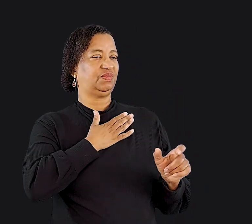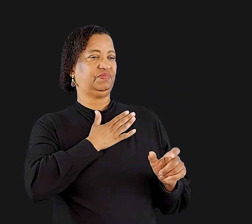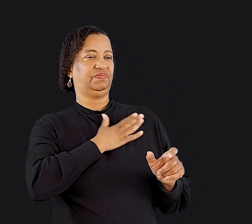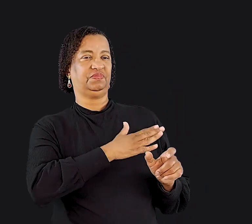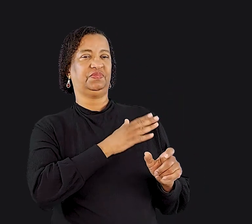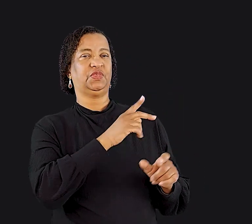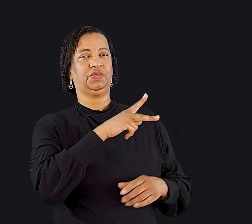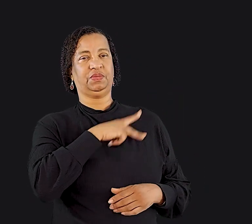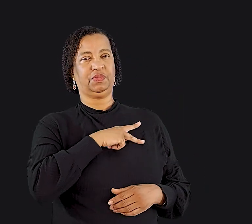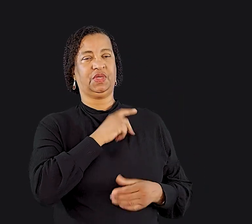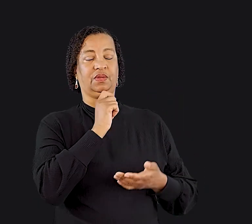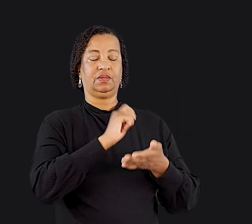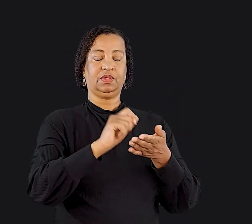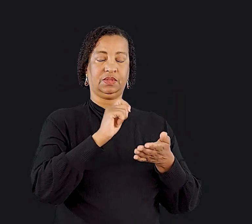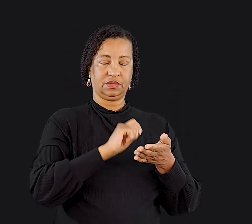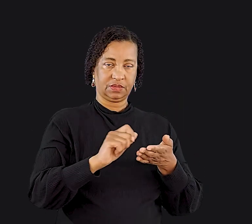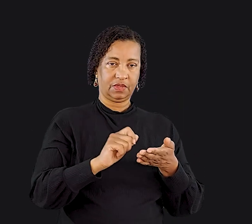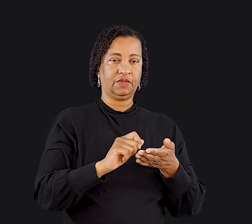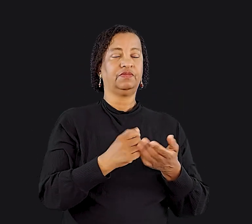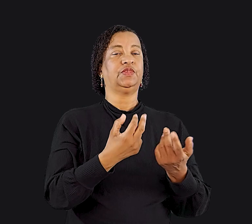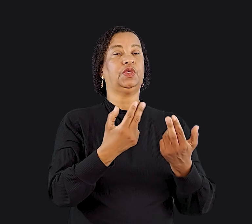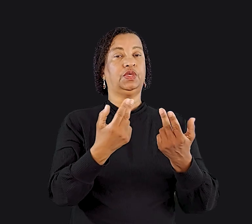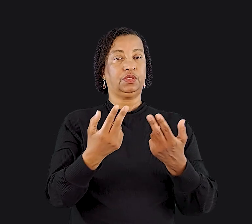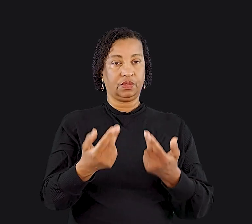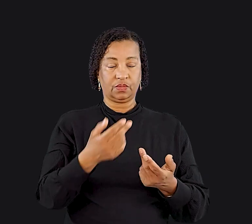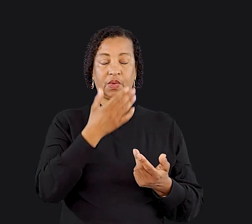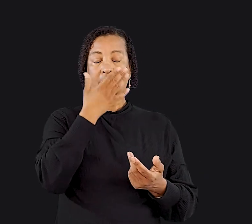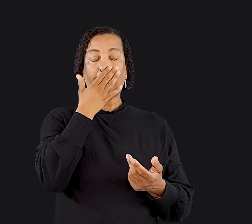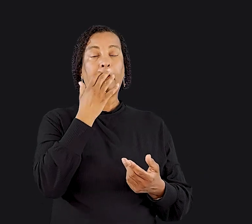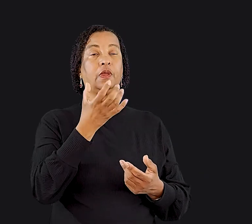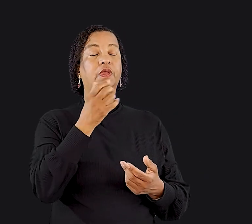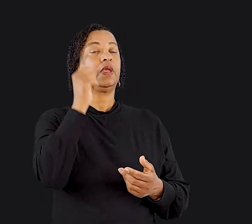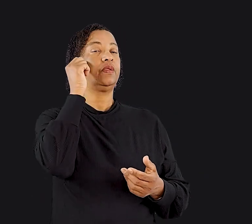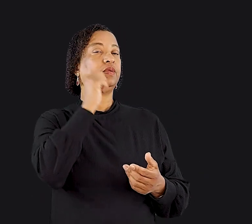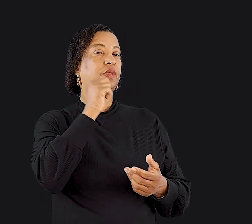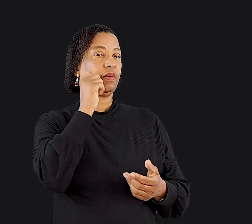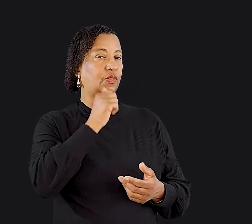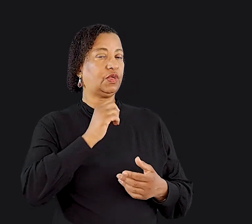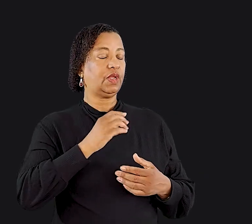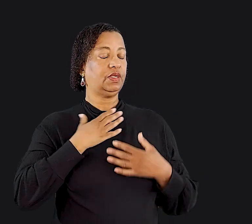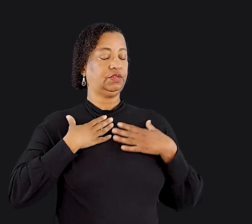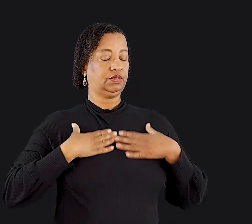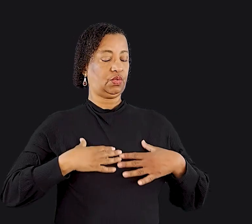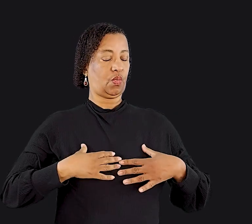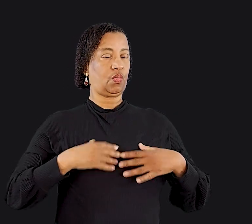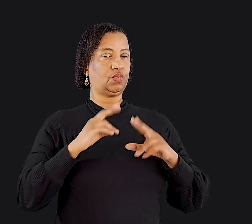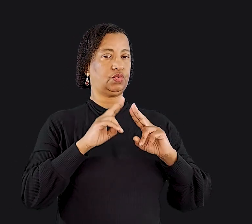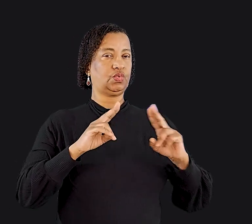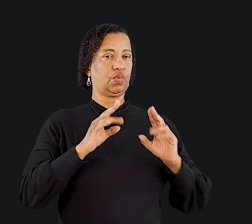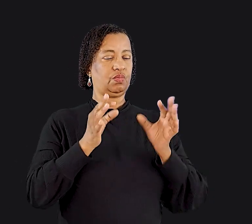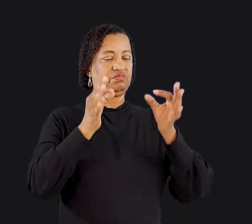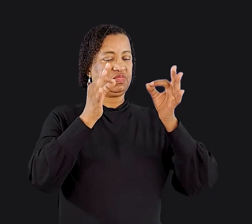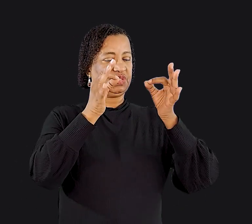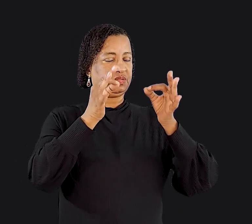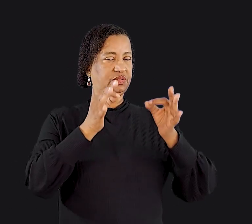hoje. Ele escreve: Da mesma forma quero que as mulheres se vistam modestamente, com decência